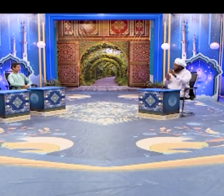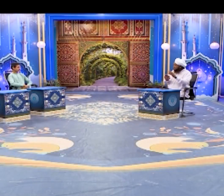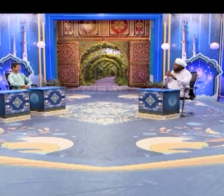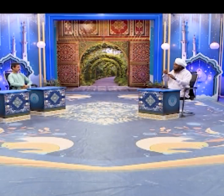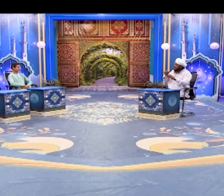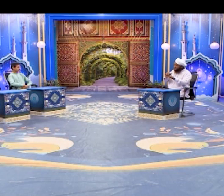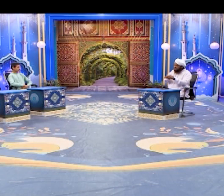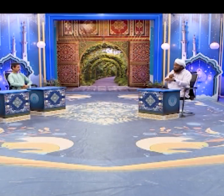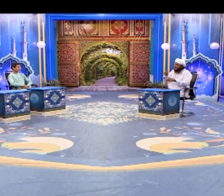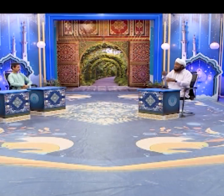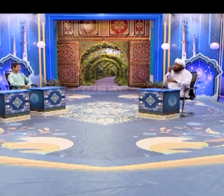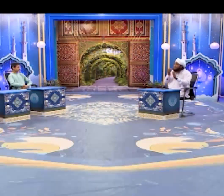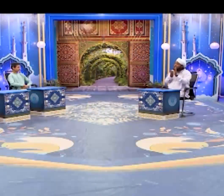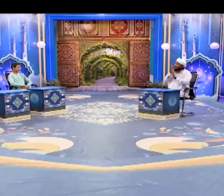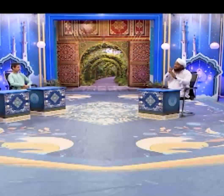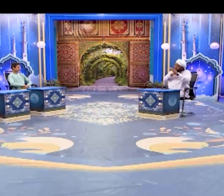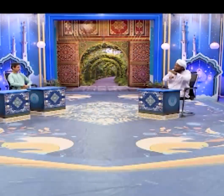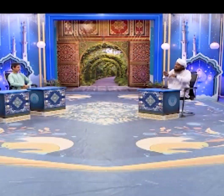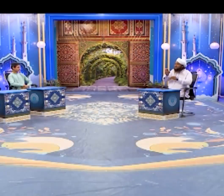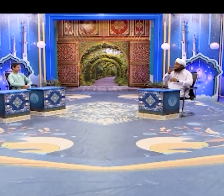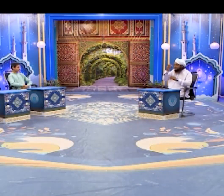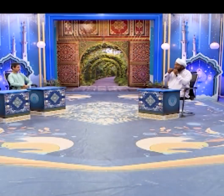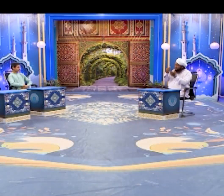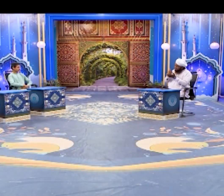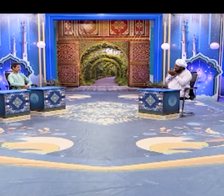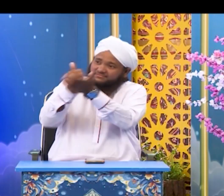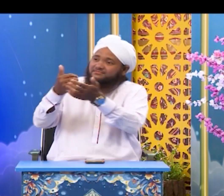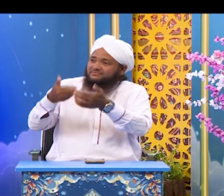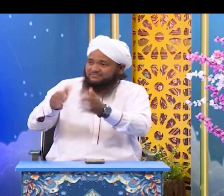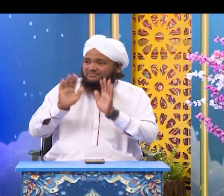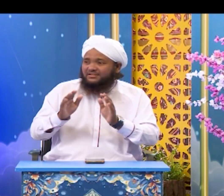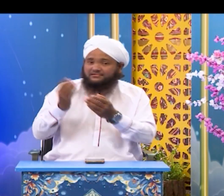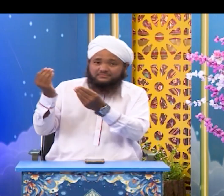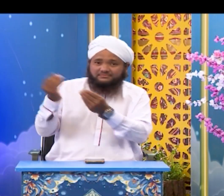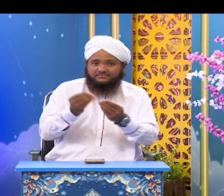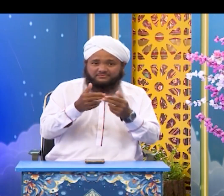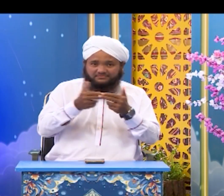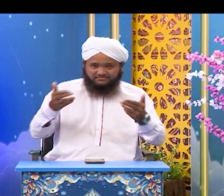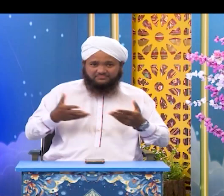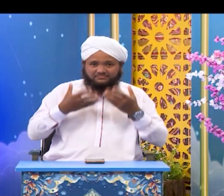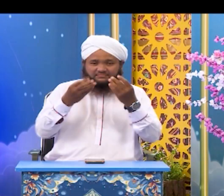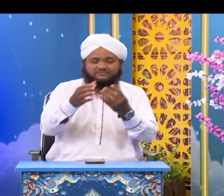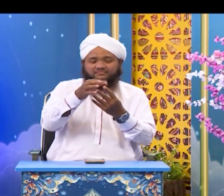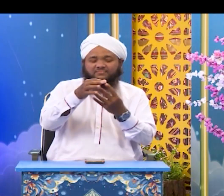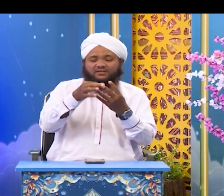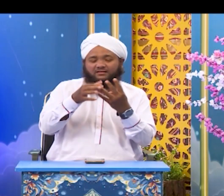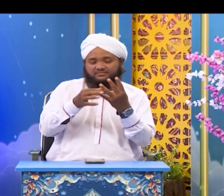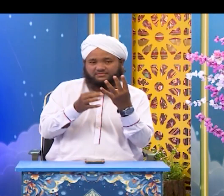پر جنت میں داخلے کی بشارتیں عطا فرمائی ہیں۔ آئیے اس کے متعلق 4 فرامین مصطفیٰ صلی